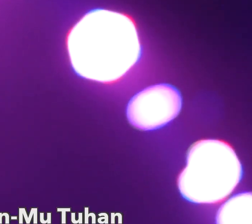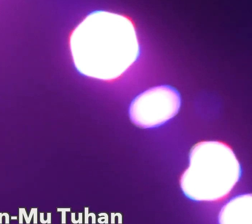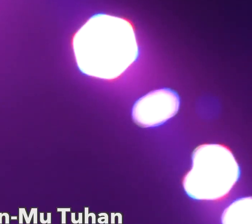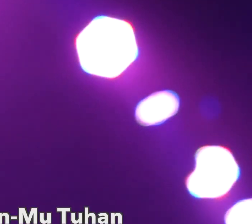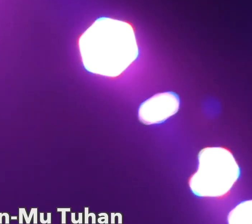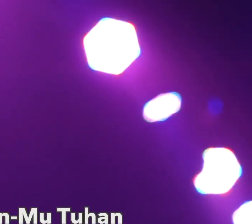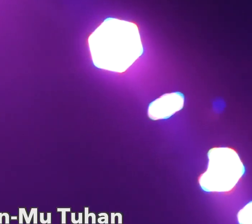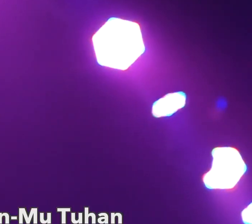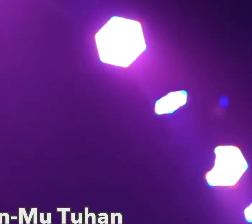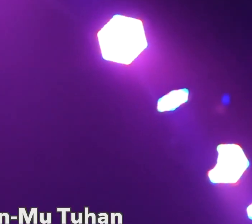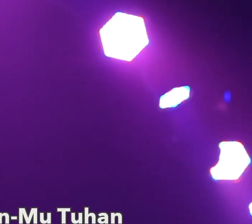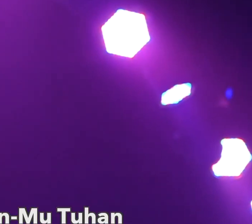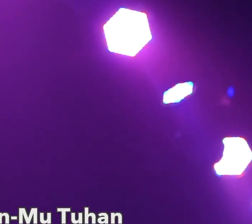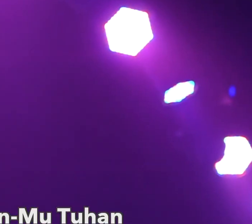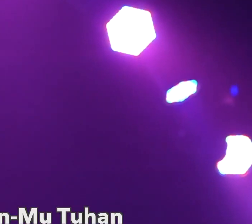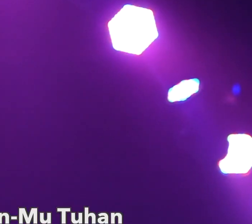buktikan